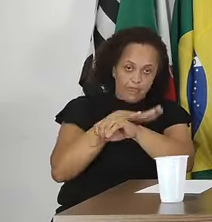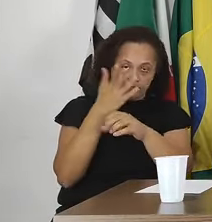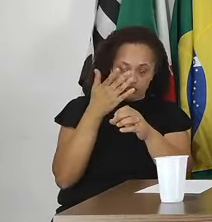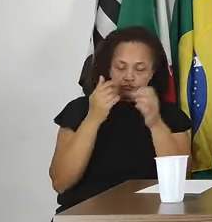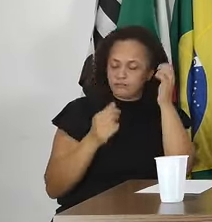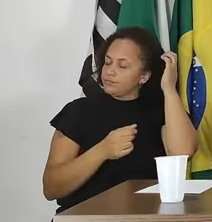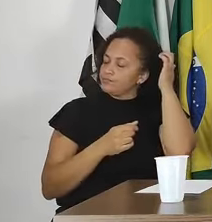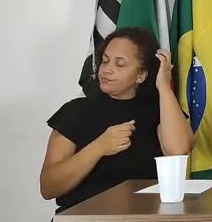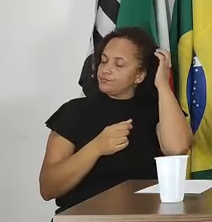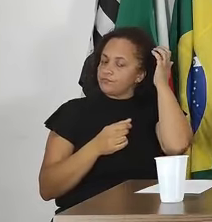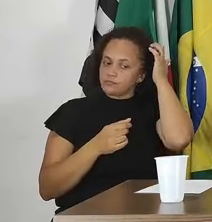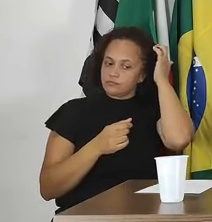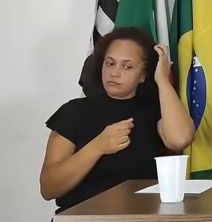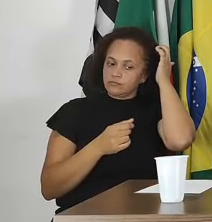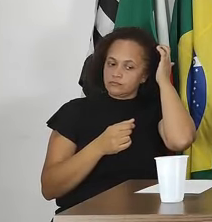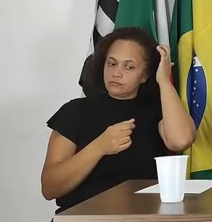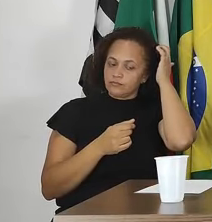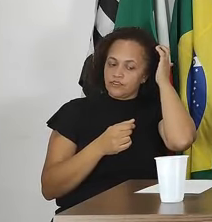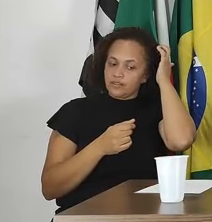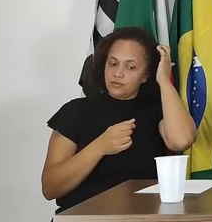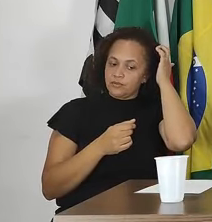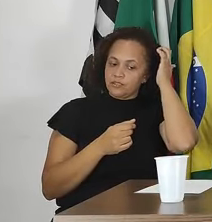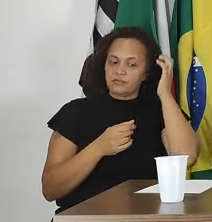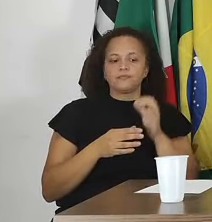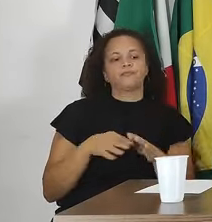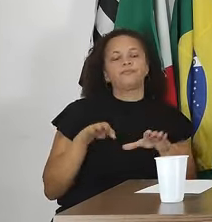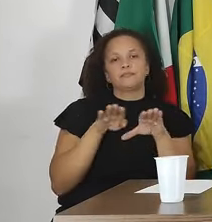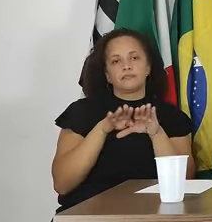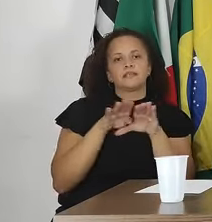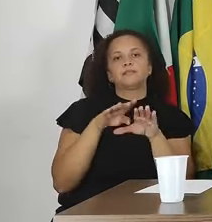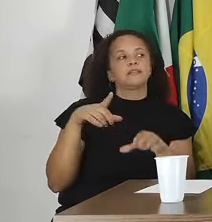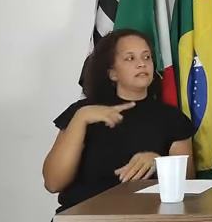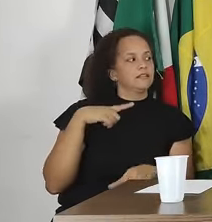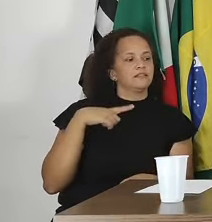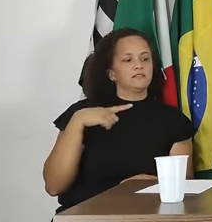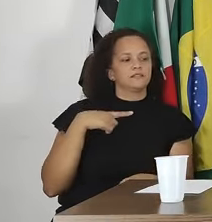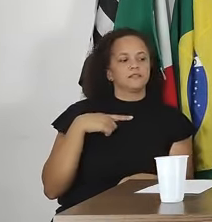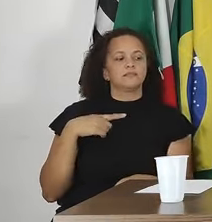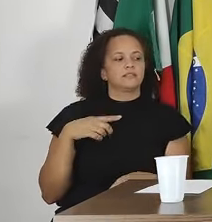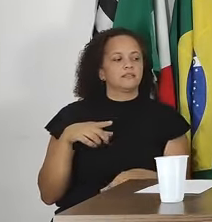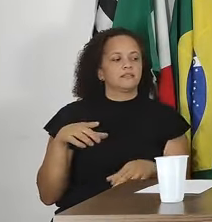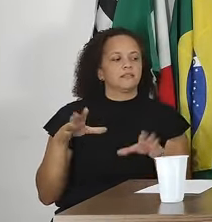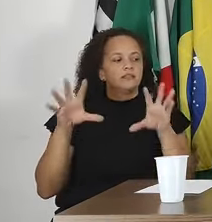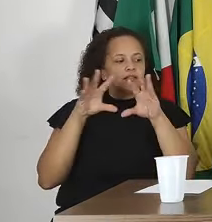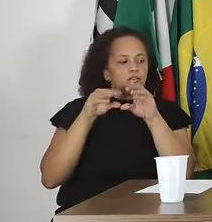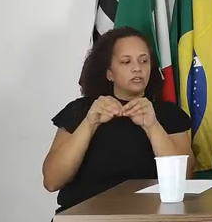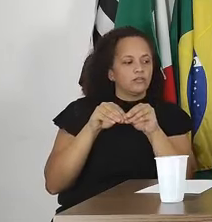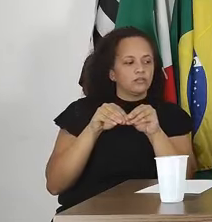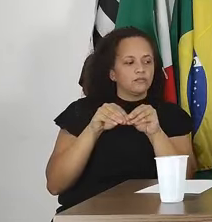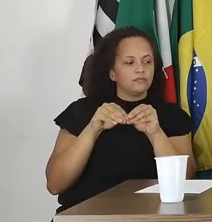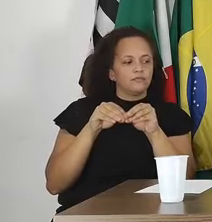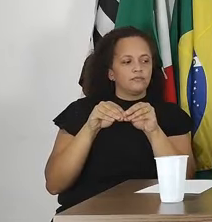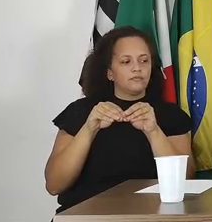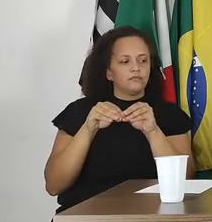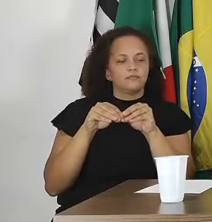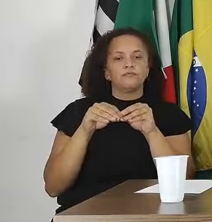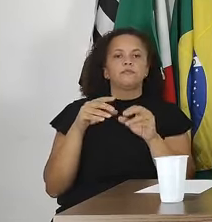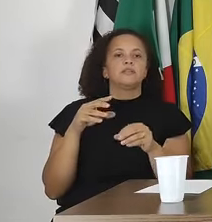Temos também o que mais? A noite do hambúrguer, né? Isso. A noite do hambúrguer, que vai ser